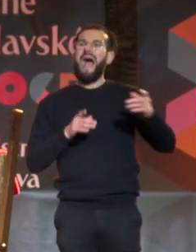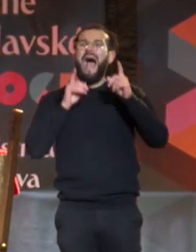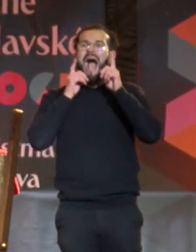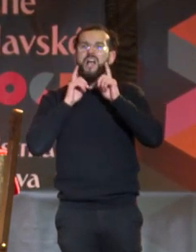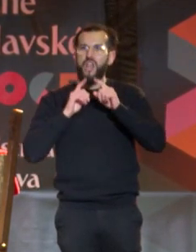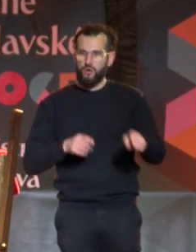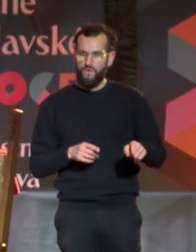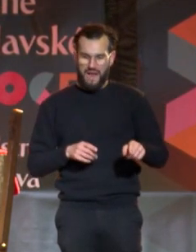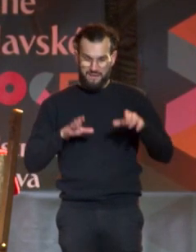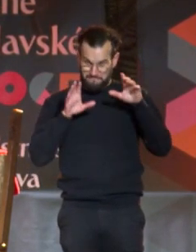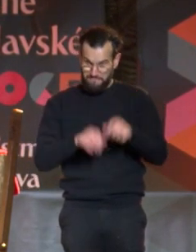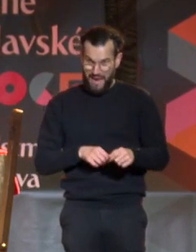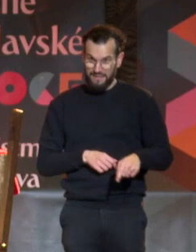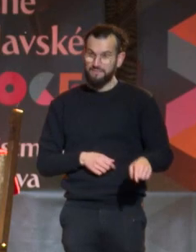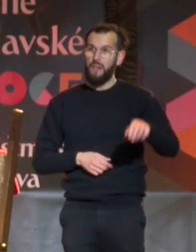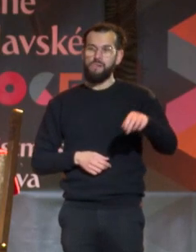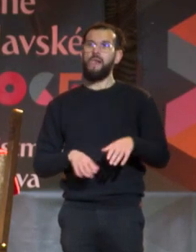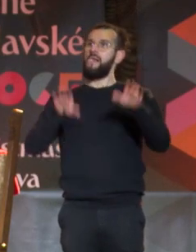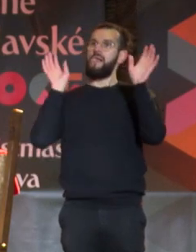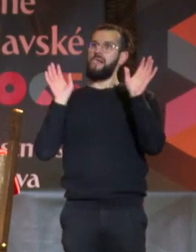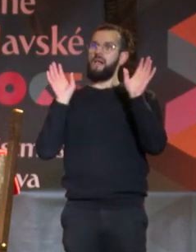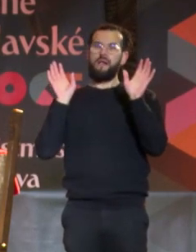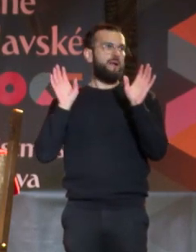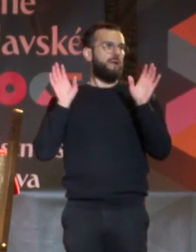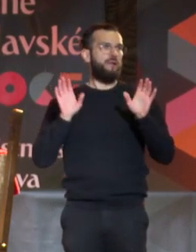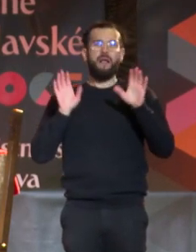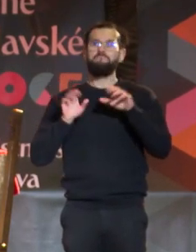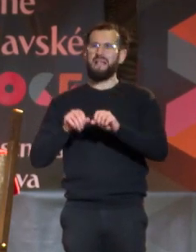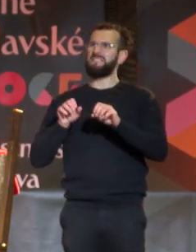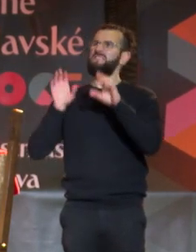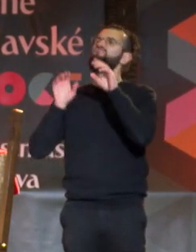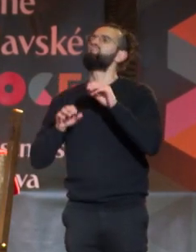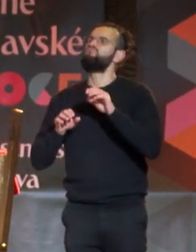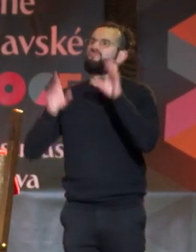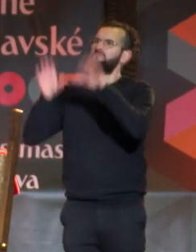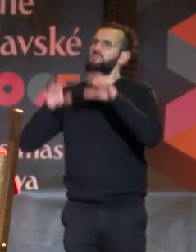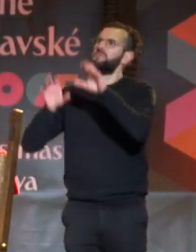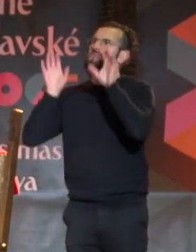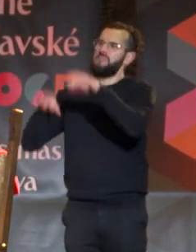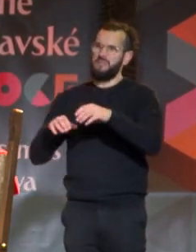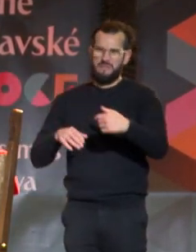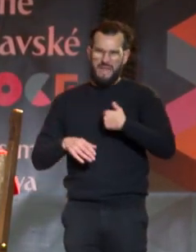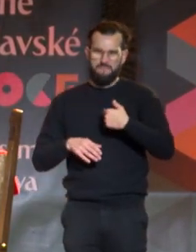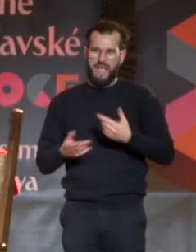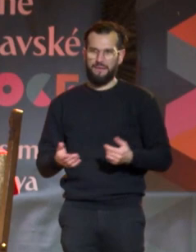jej chlpatý zmetáčik stojí na zadných a zúrivo ma oňucháva.